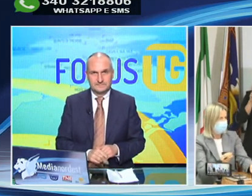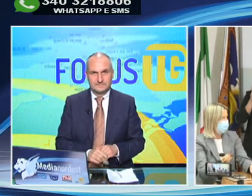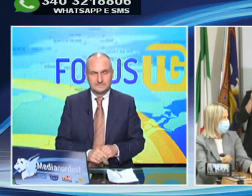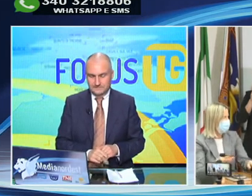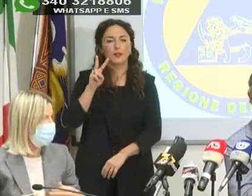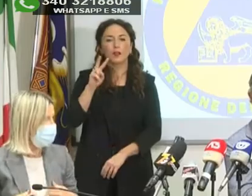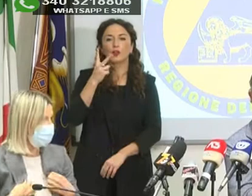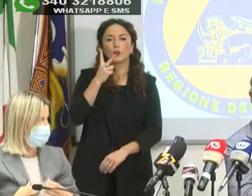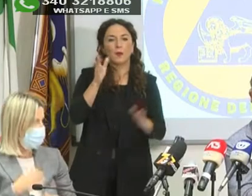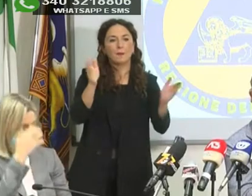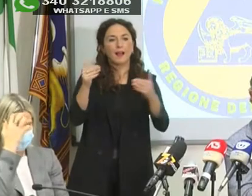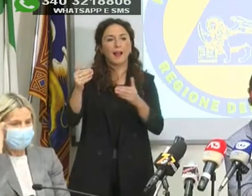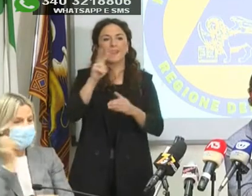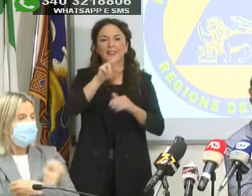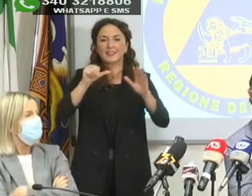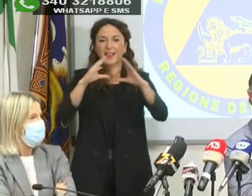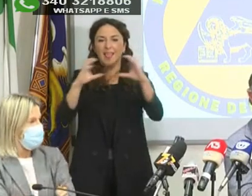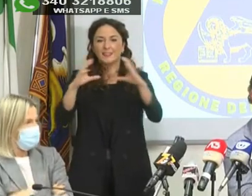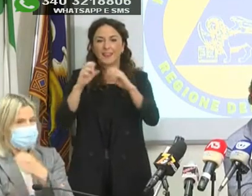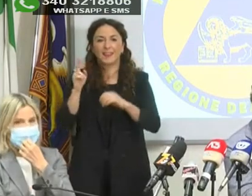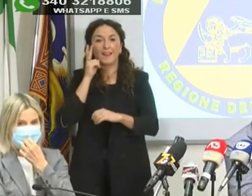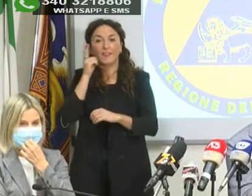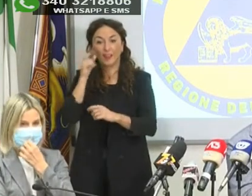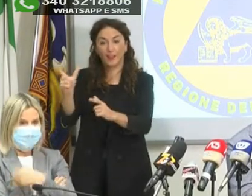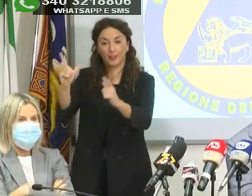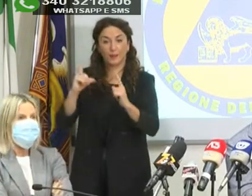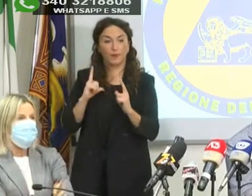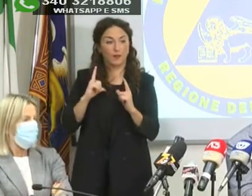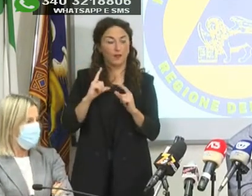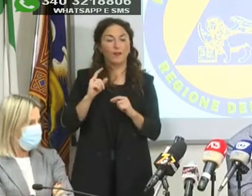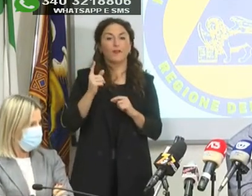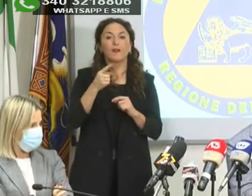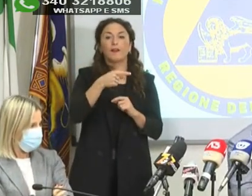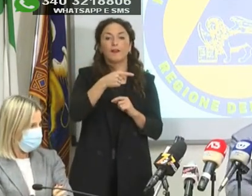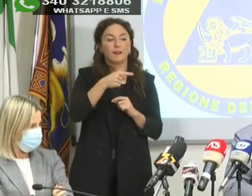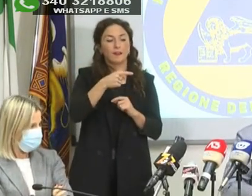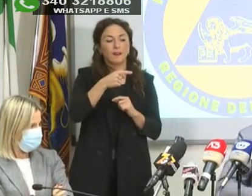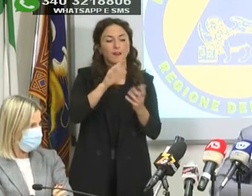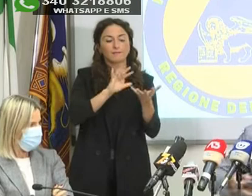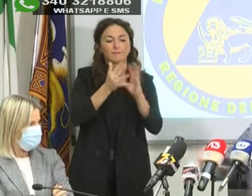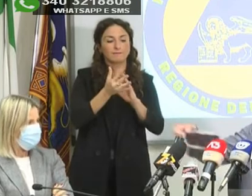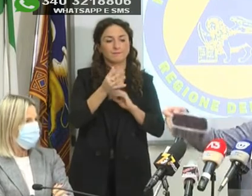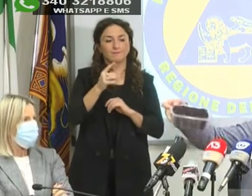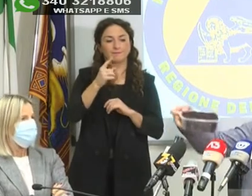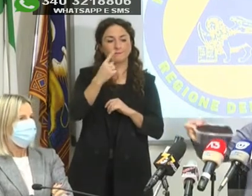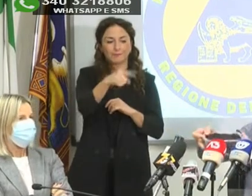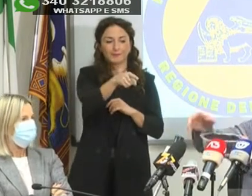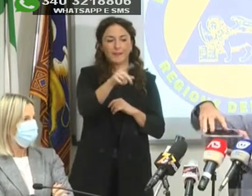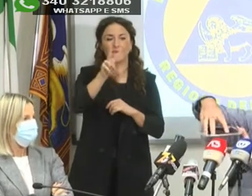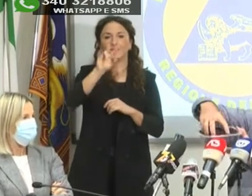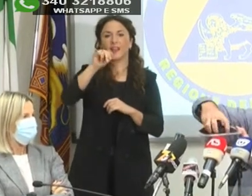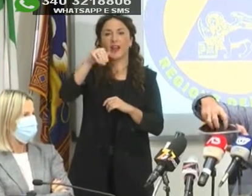2 bancali, 26 aziende vinicole, hanno trasformato le vignacce invece che farci grappa. Ecco quelle vignacce.